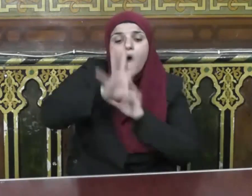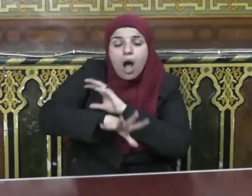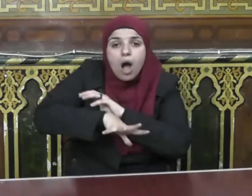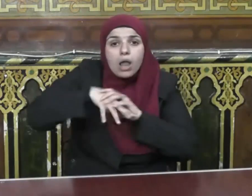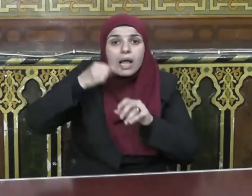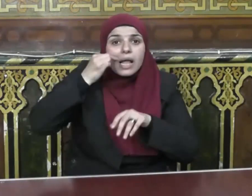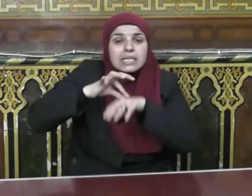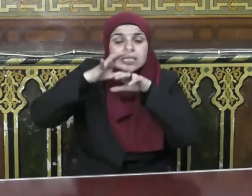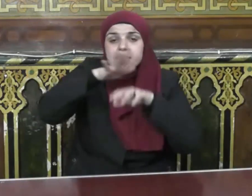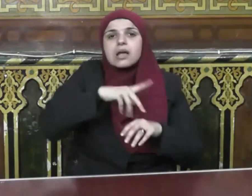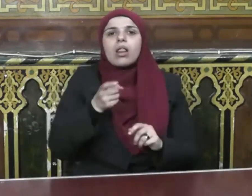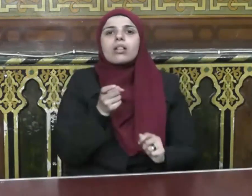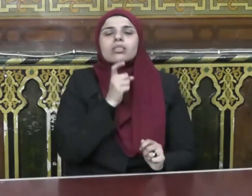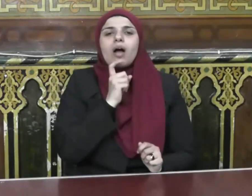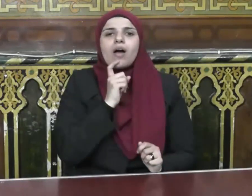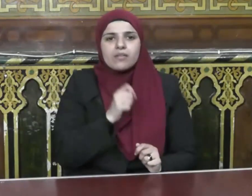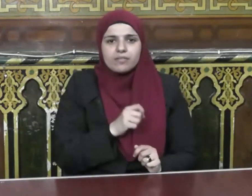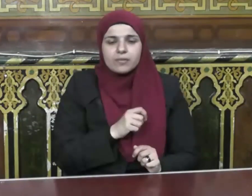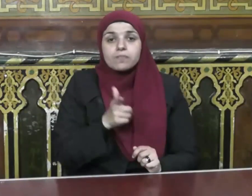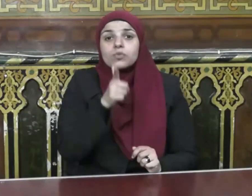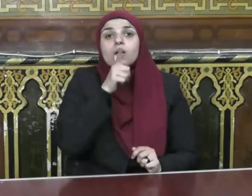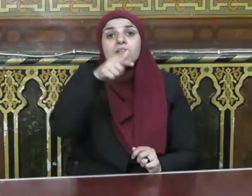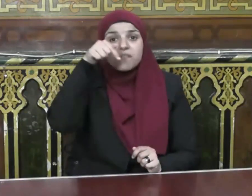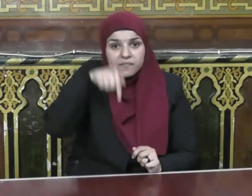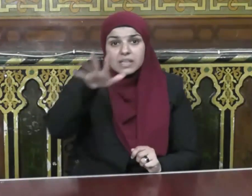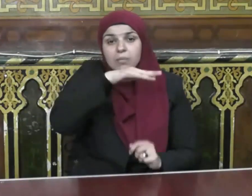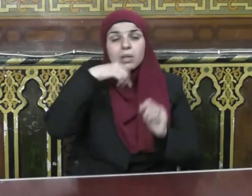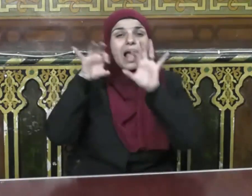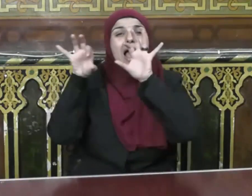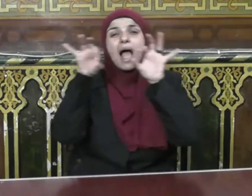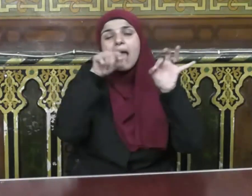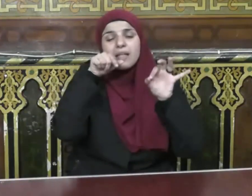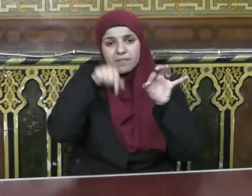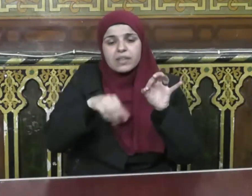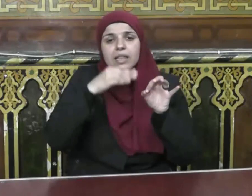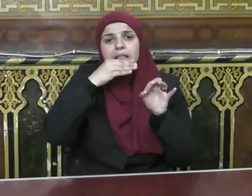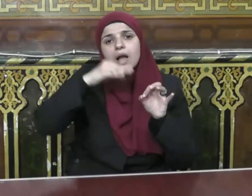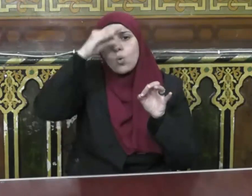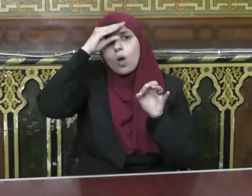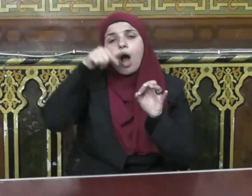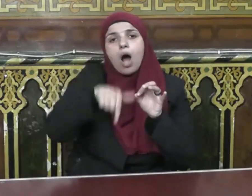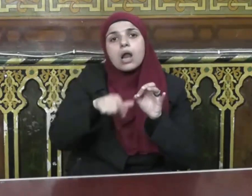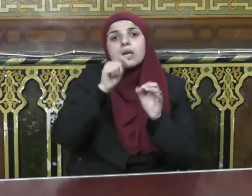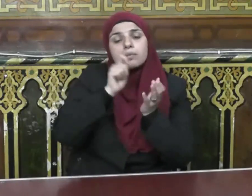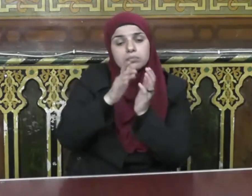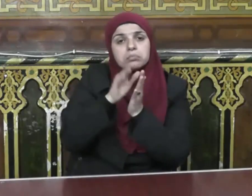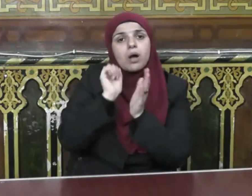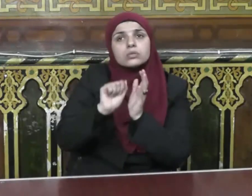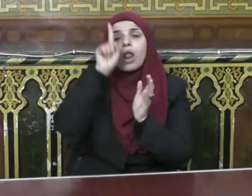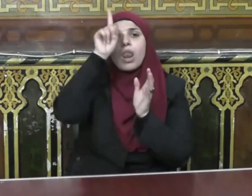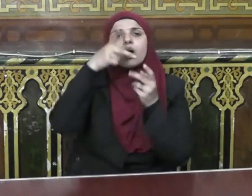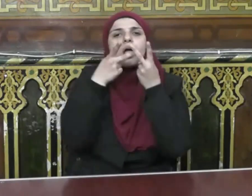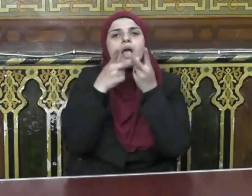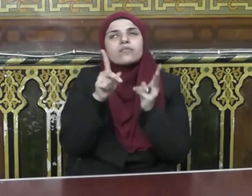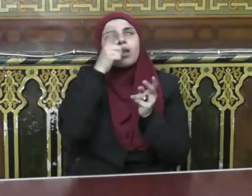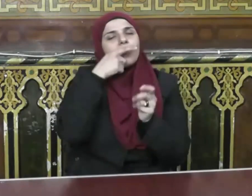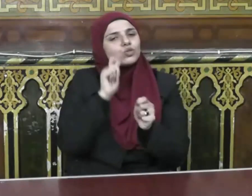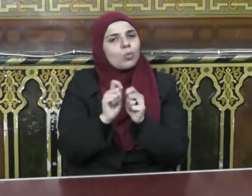الإنسان ضعيفا. وفي أرجى آية من كتاب الله يفتح ربنا سبحانه باب